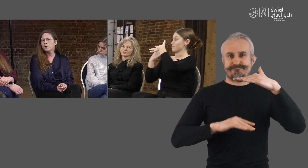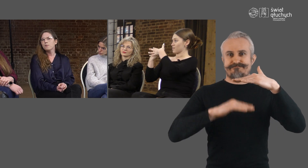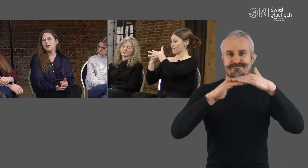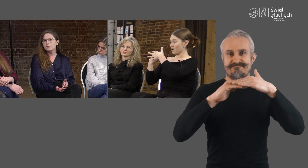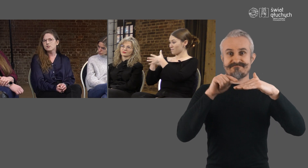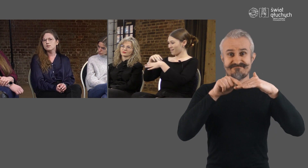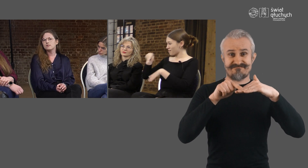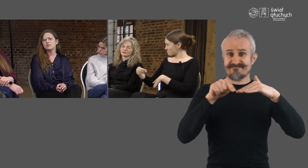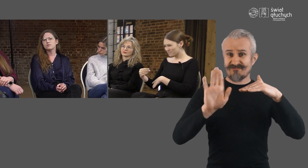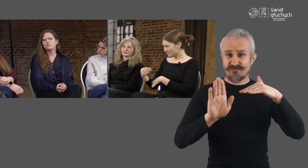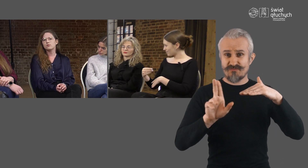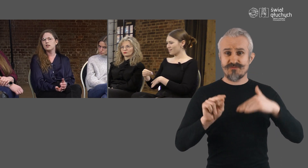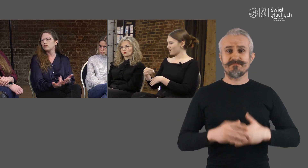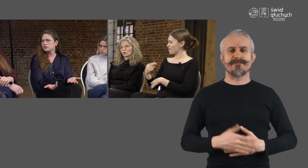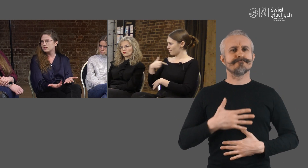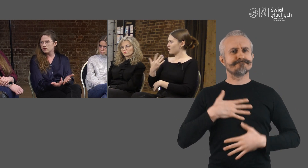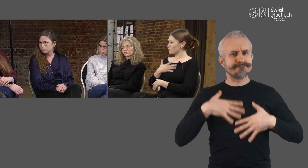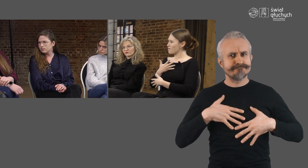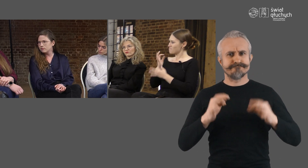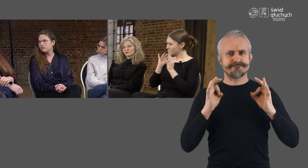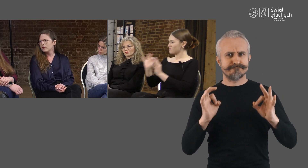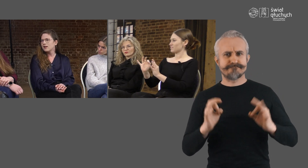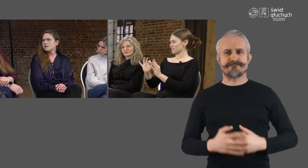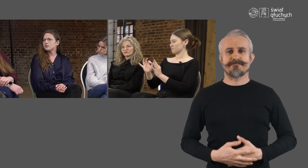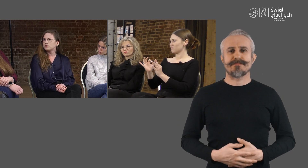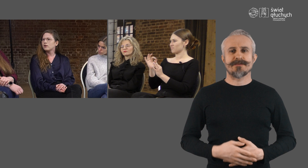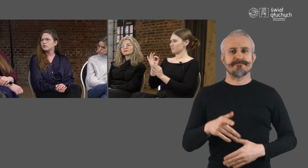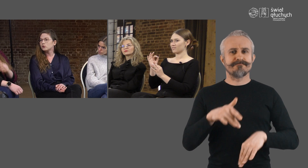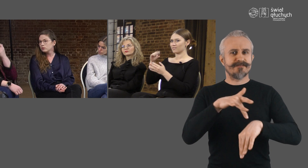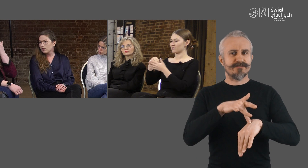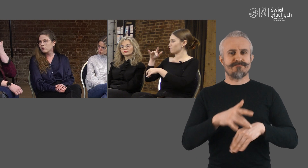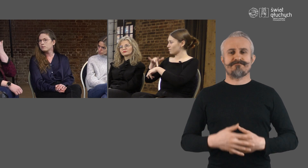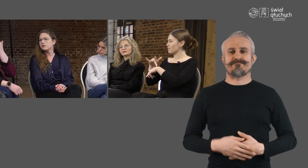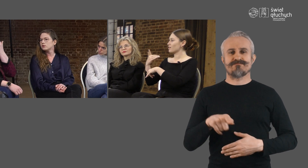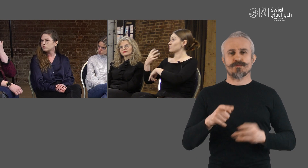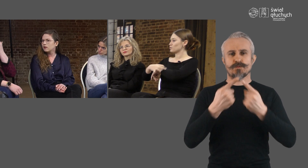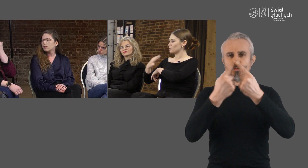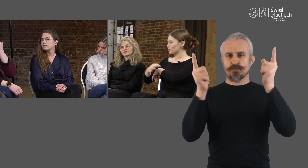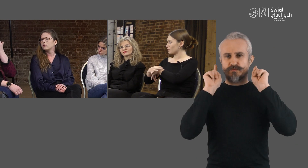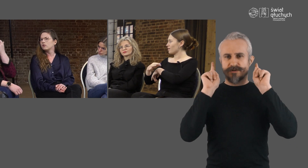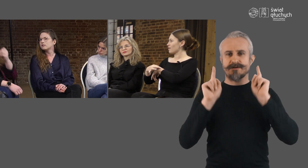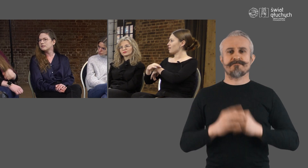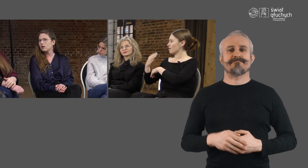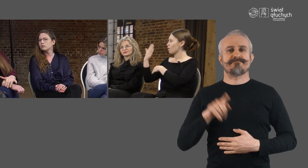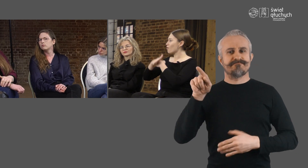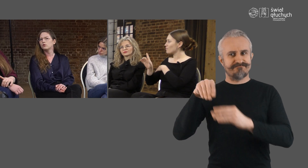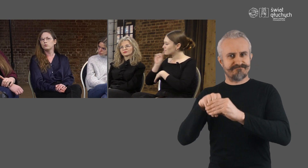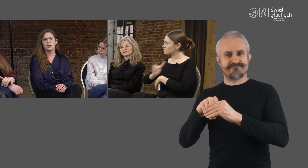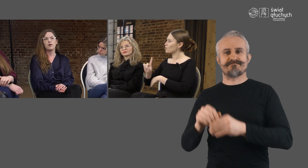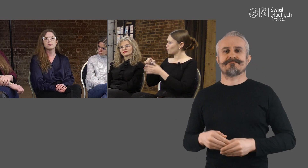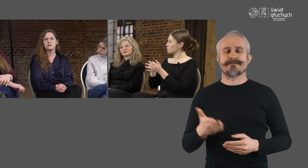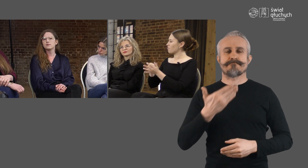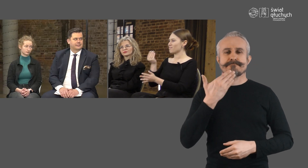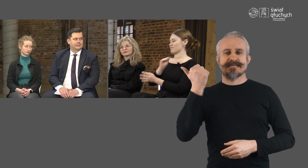będzie, a wręcz dodano mi skrzydła. Więc dopiero studia, mogę powiedzieć studia, koniec liceum, to